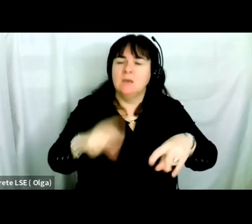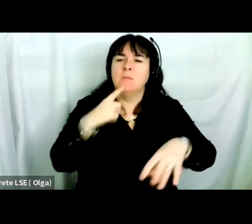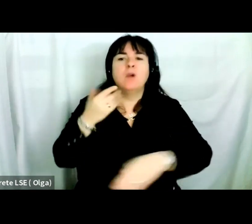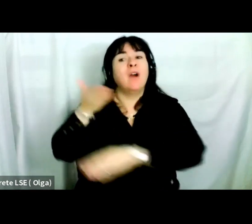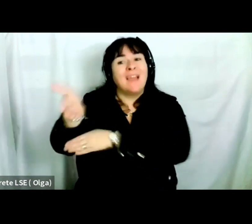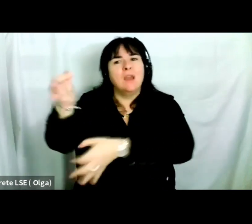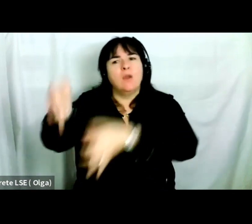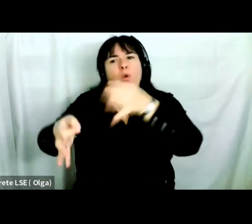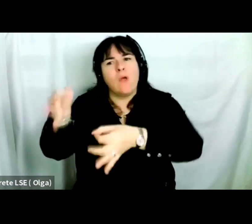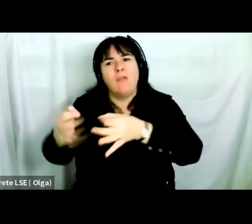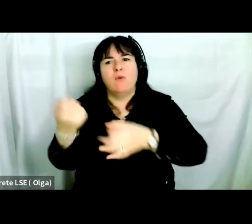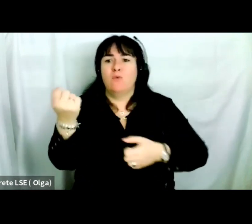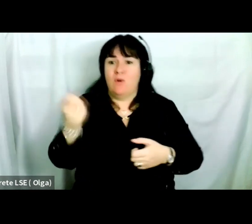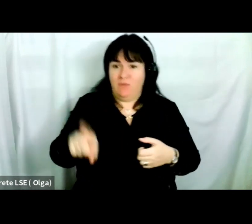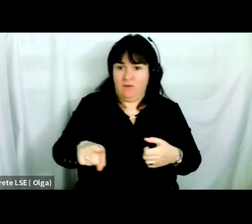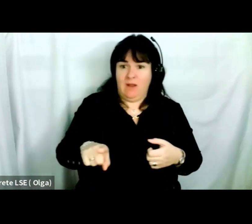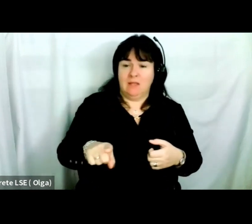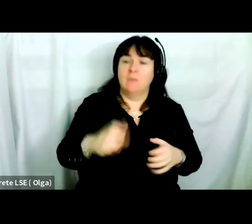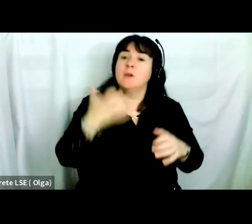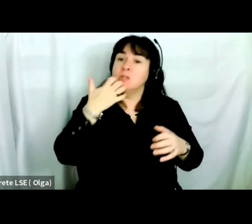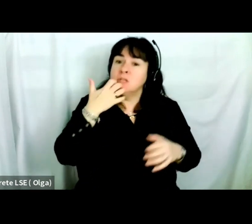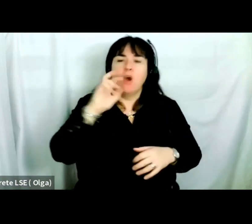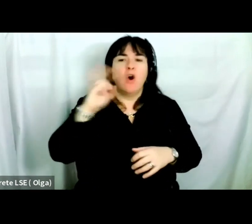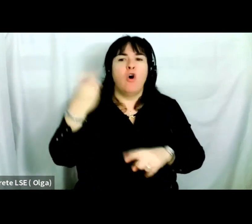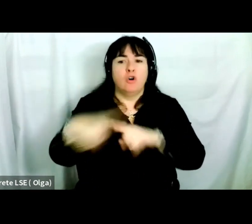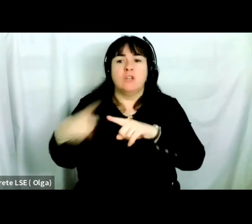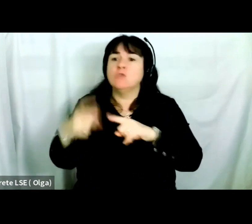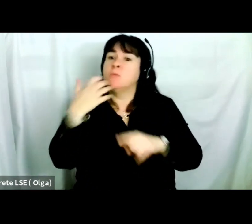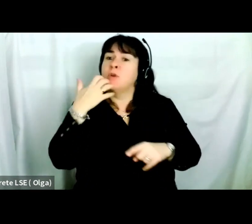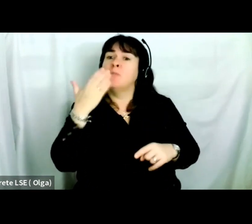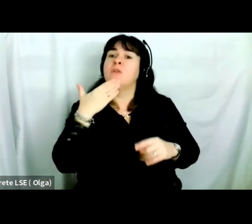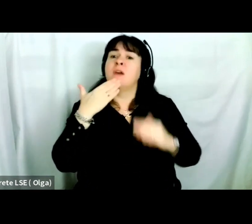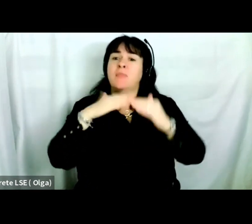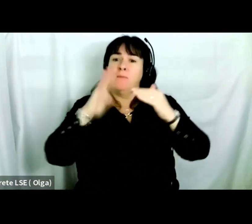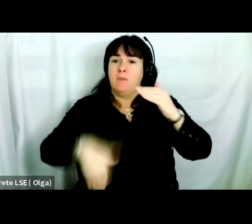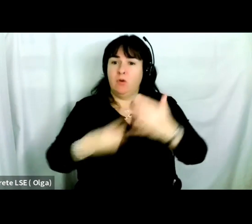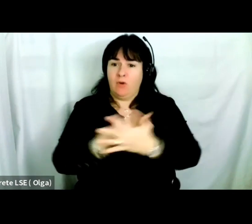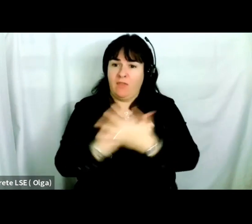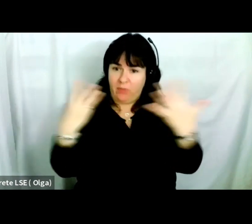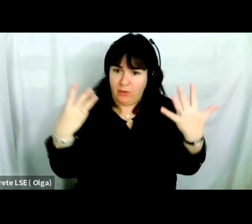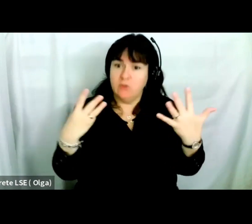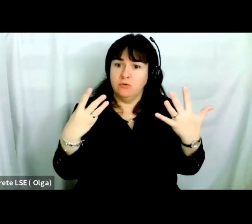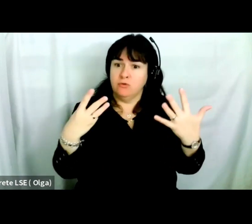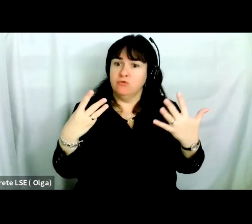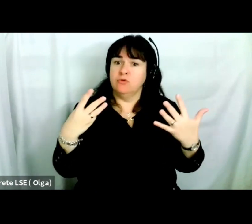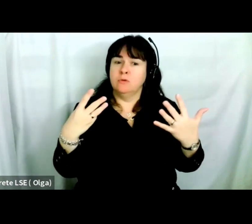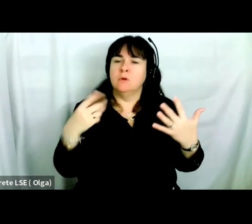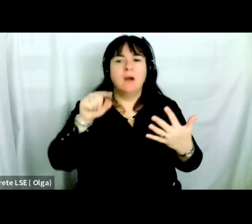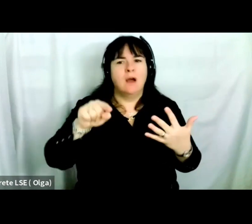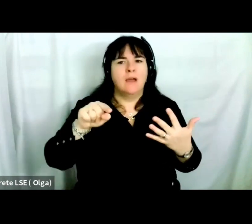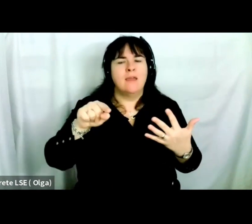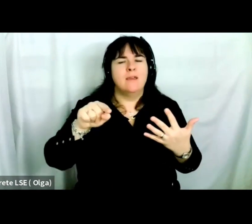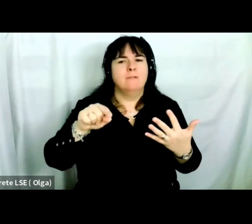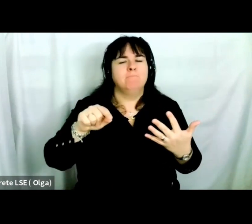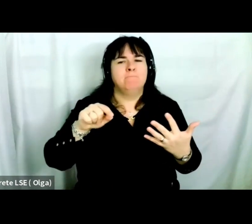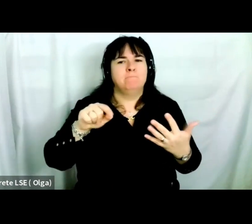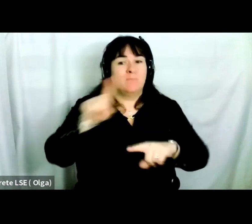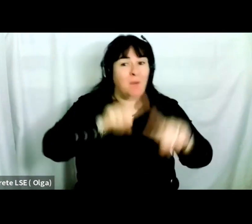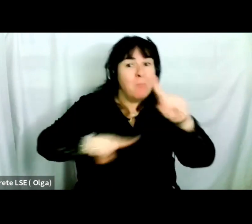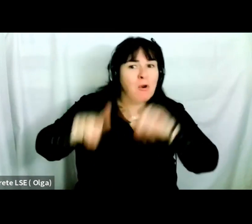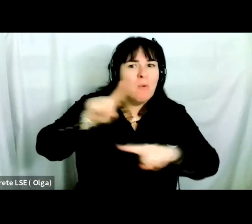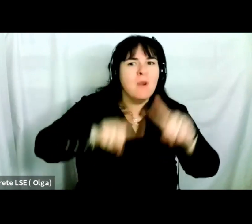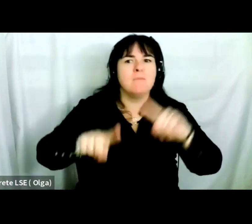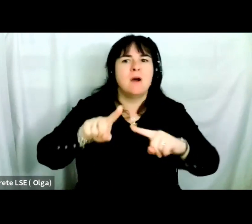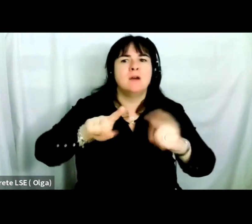que se vea que hay menores, por ejemplo, cuando hay niños pequeños, cuando hay menores, los conflictos no se suelen poder